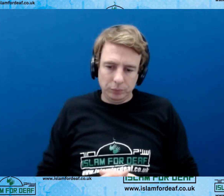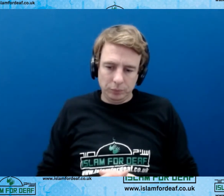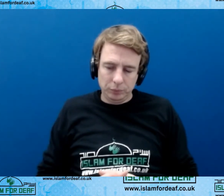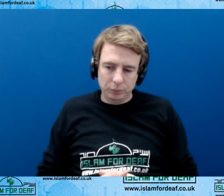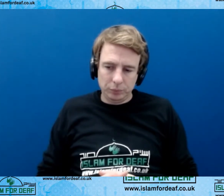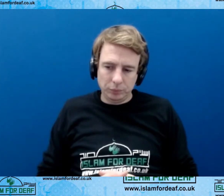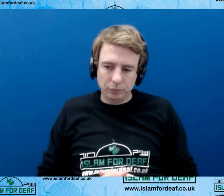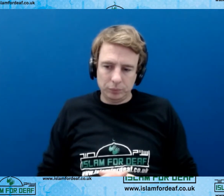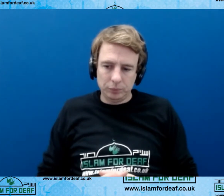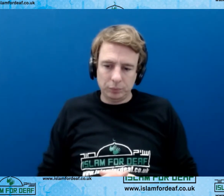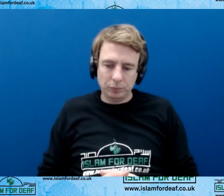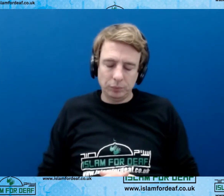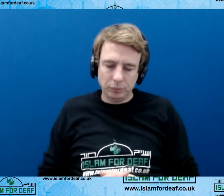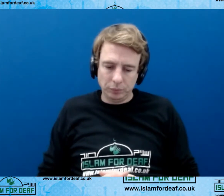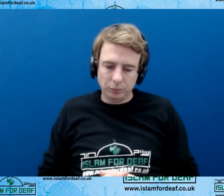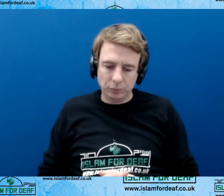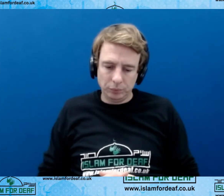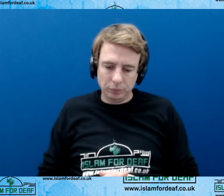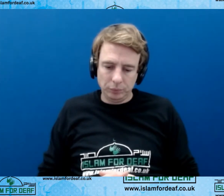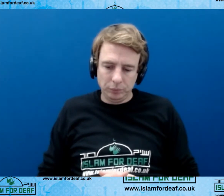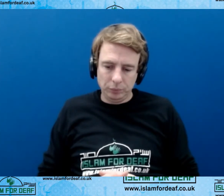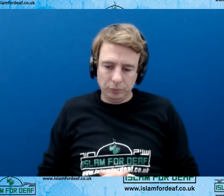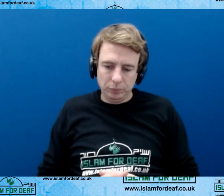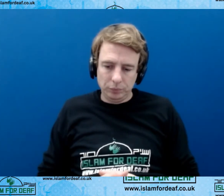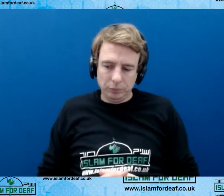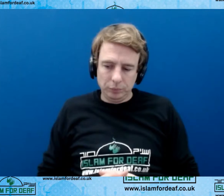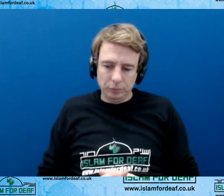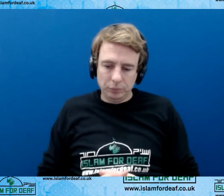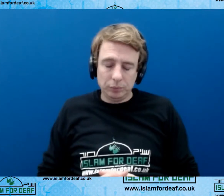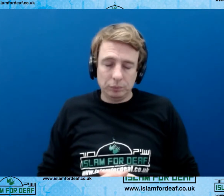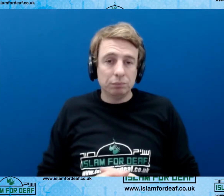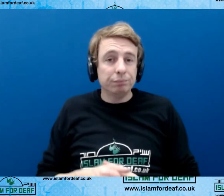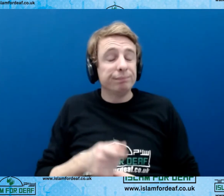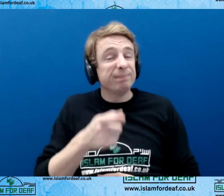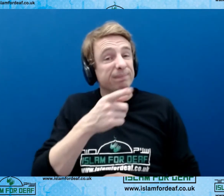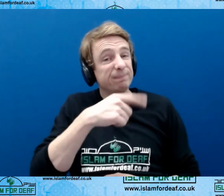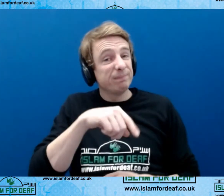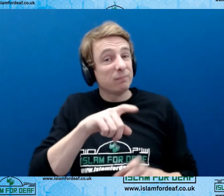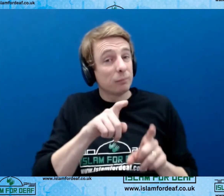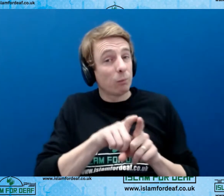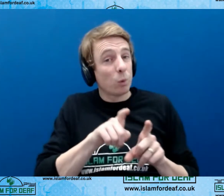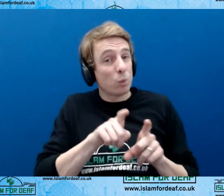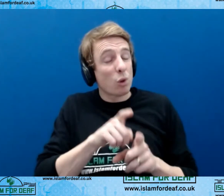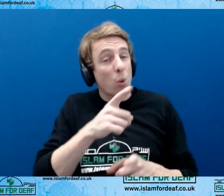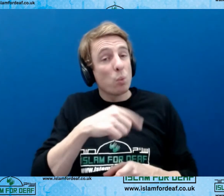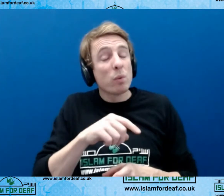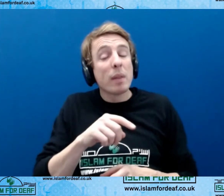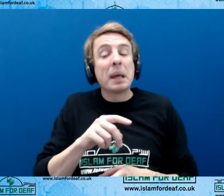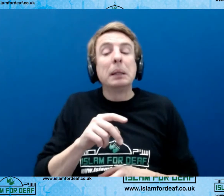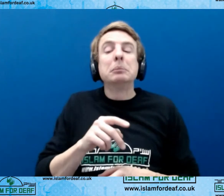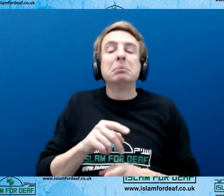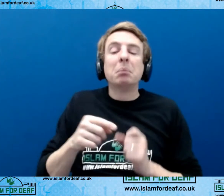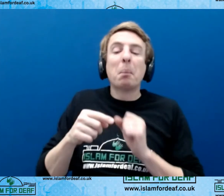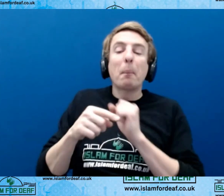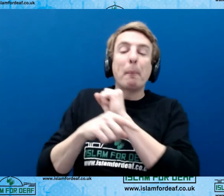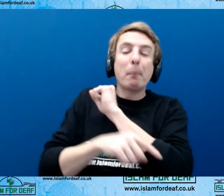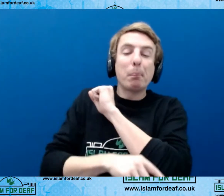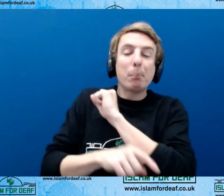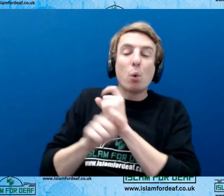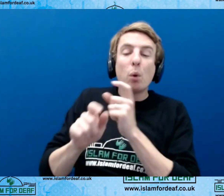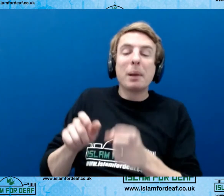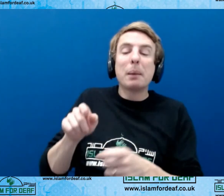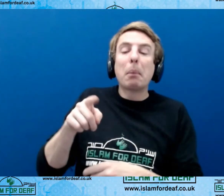not urge and encourage the feeding of the poor. ثم قال تعالى متوعدا